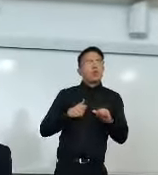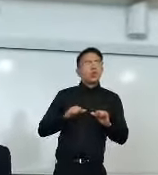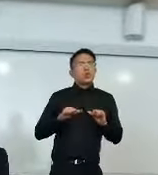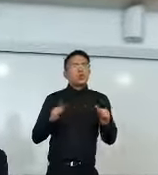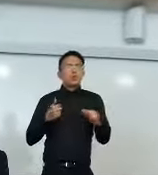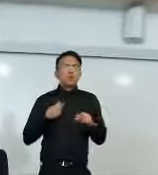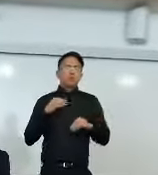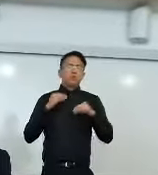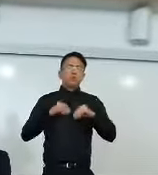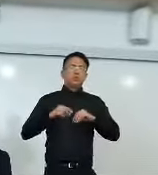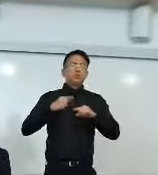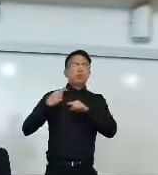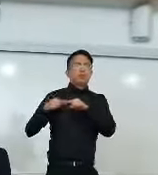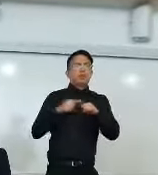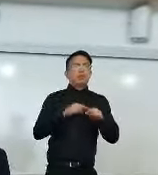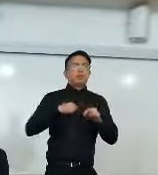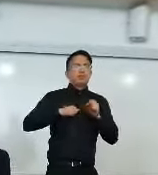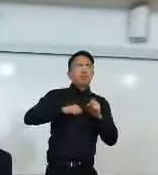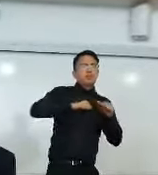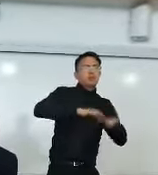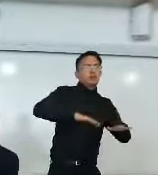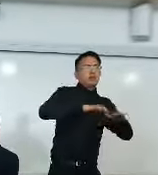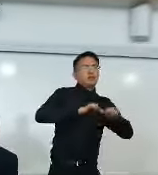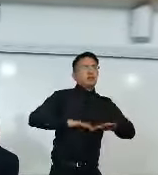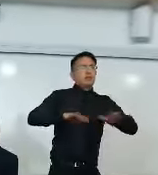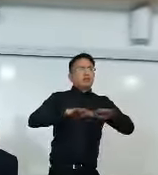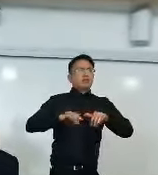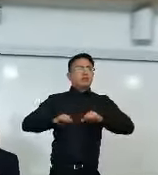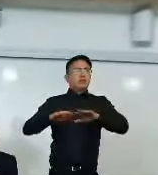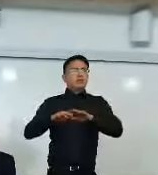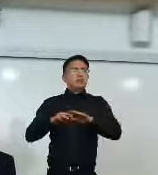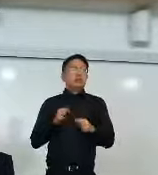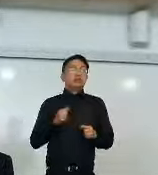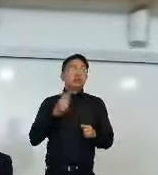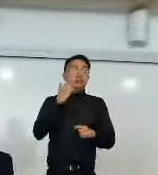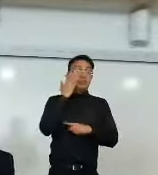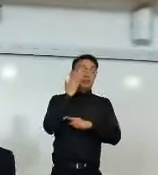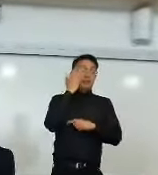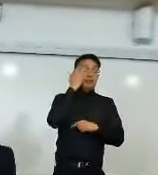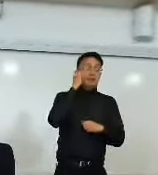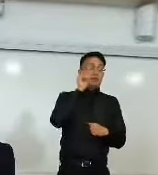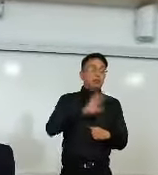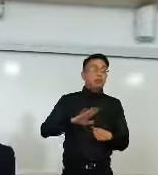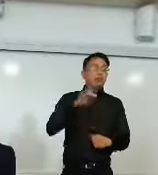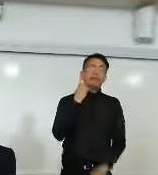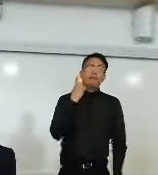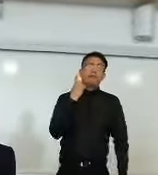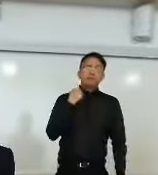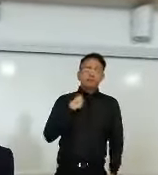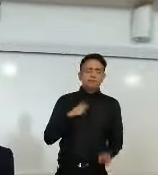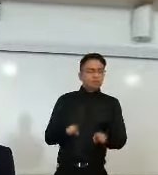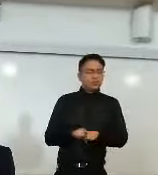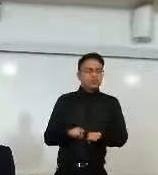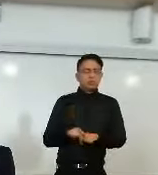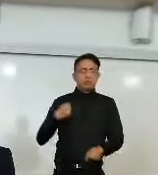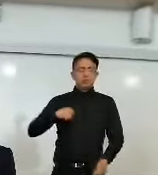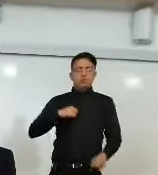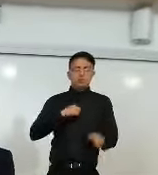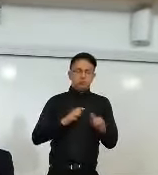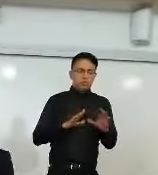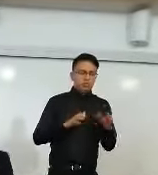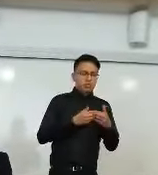a los profesionales de las distintas áreas en estos temas? Y que al país le falta, porque vuelvo y les digo, nos pasa como sector salud, nosotros podemos